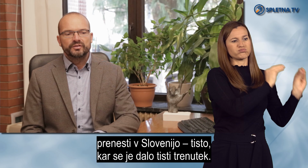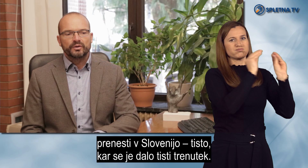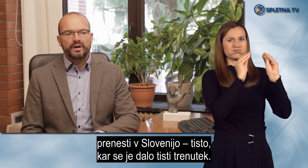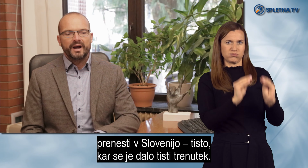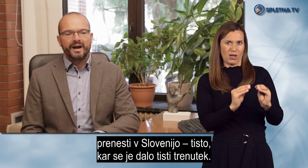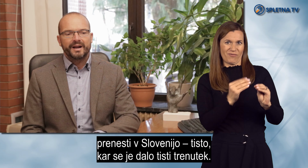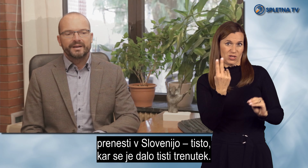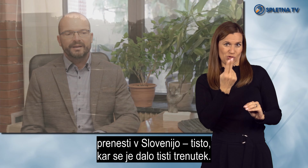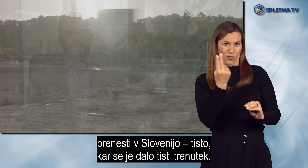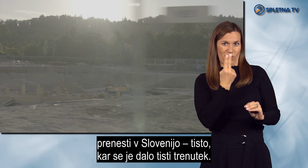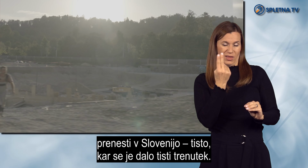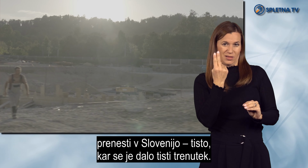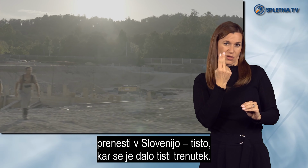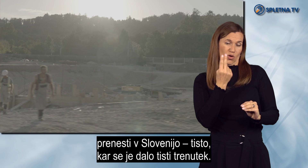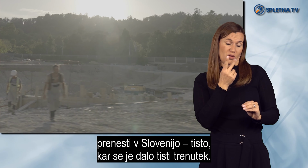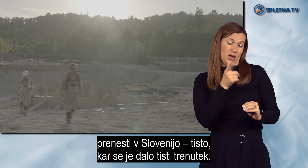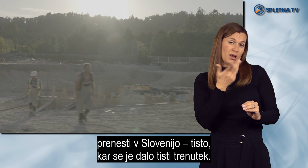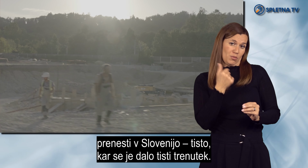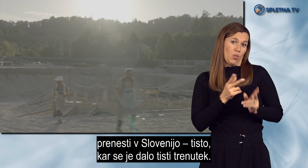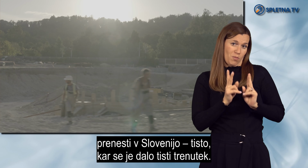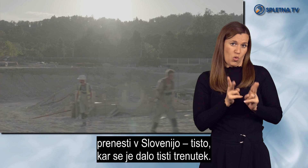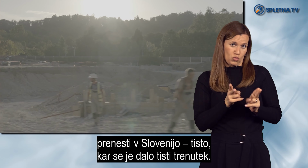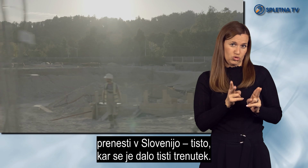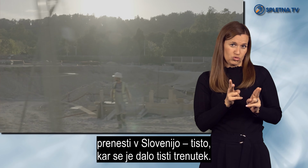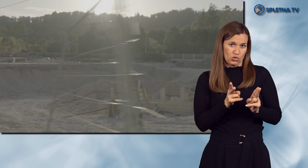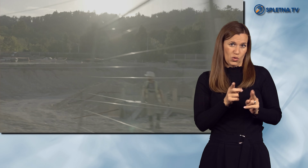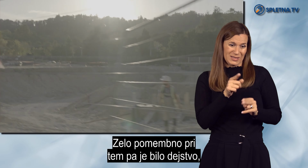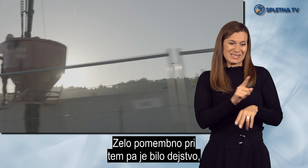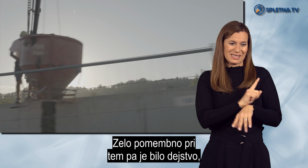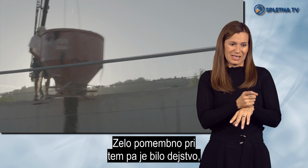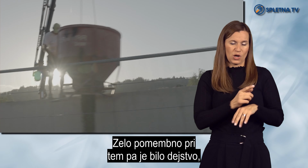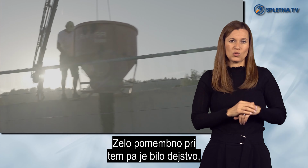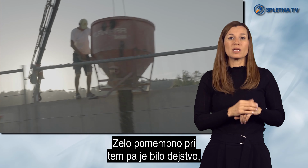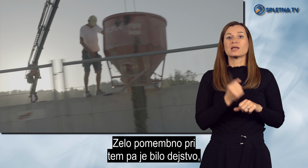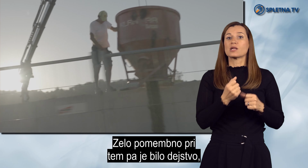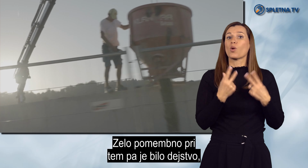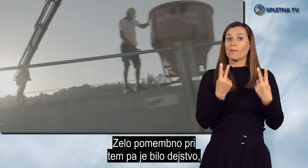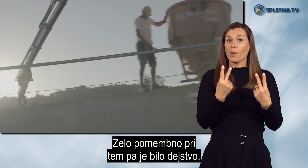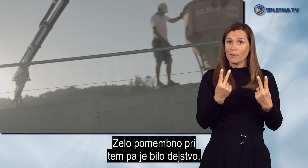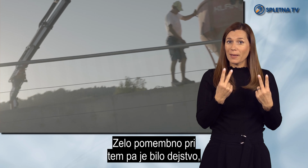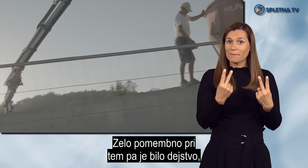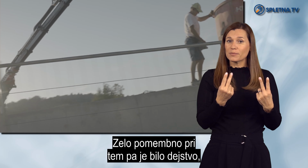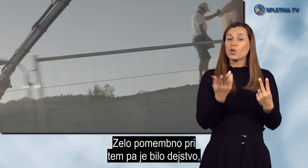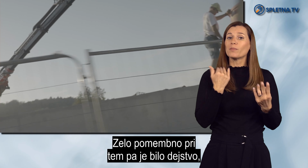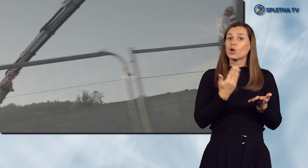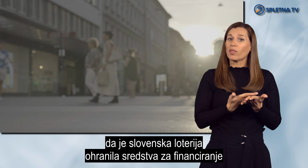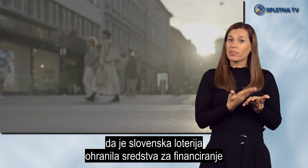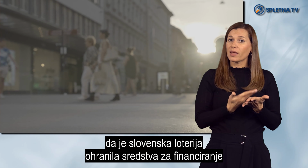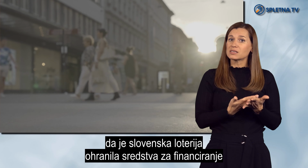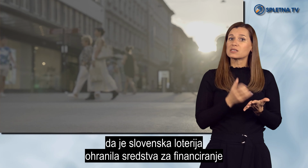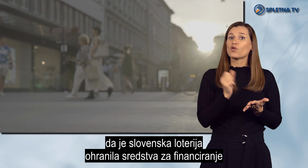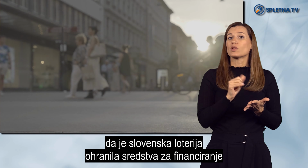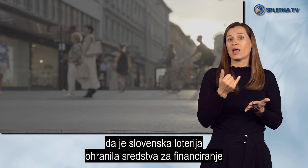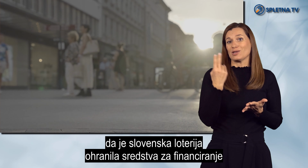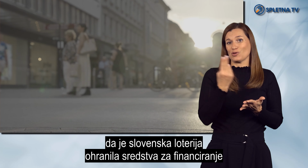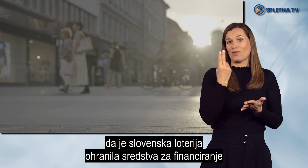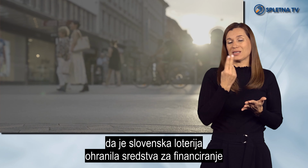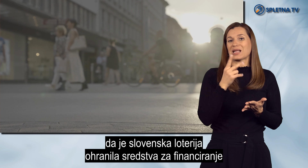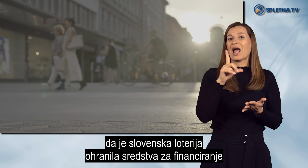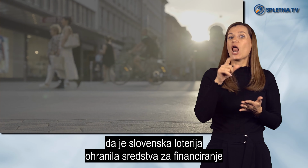Slovenijo tisto, kar se je dalo v tisti trenutek. Zelo pomembno pri tem pa je bilo dejstvo, da je